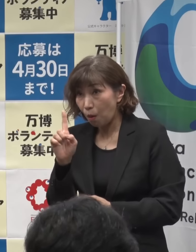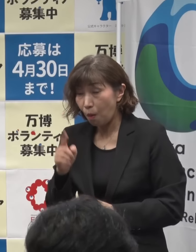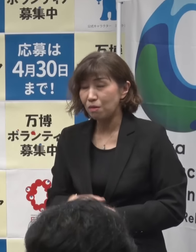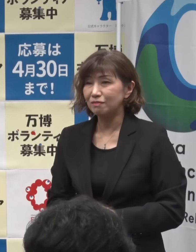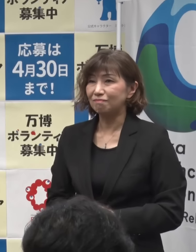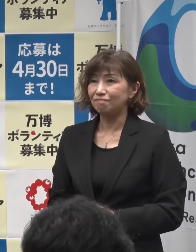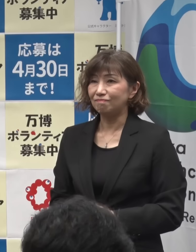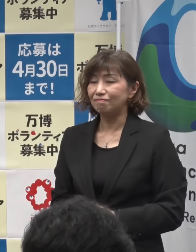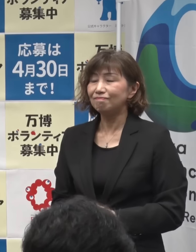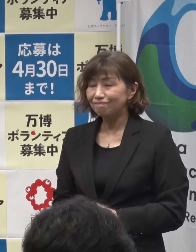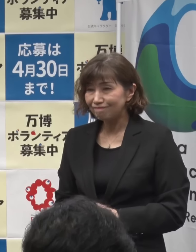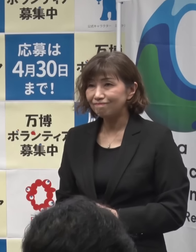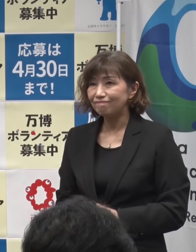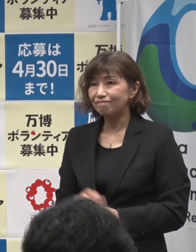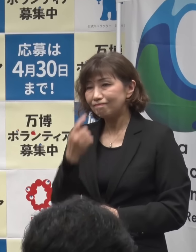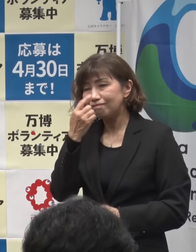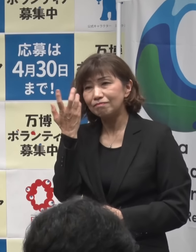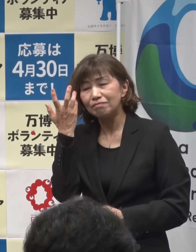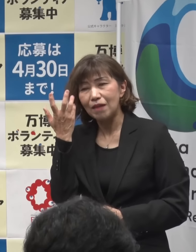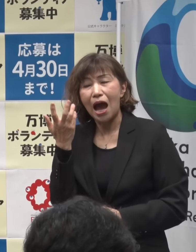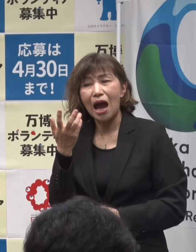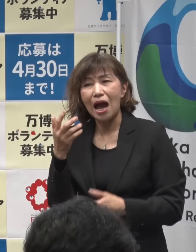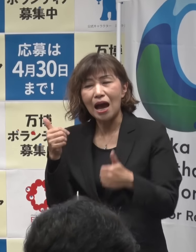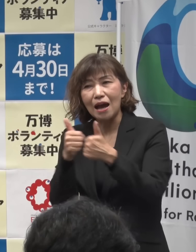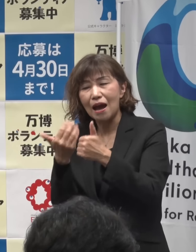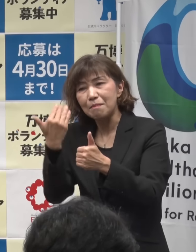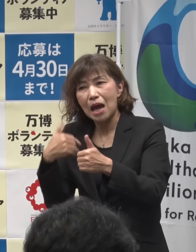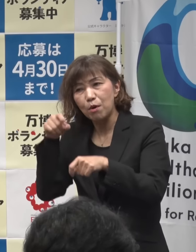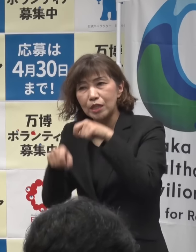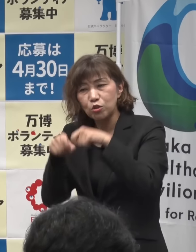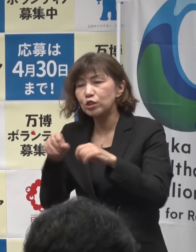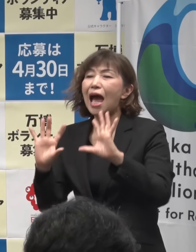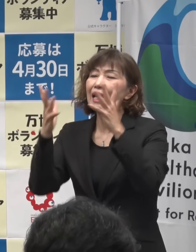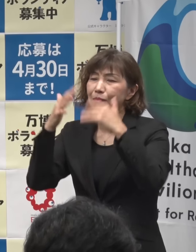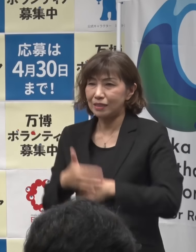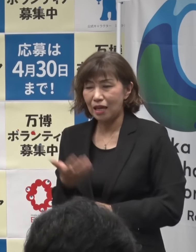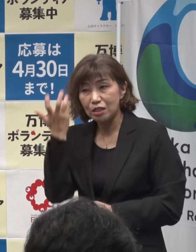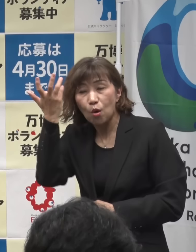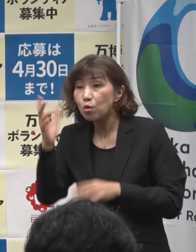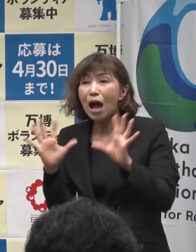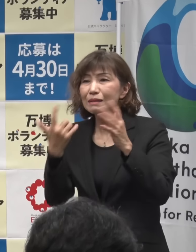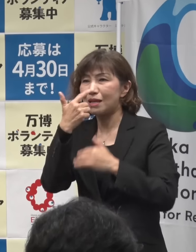い、想定はしていません。なので事前の調整もしていません。